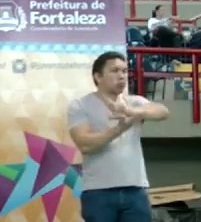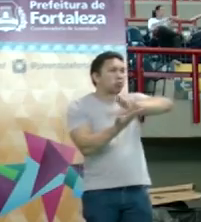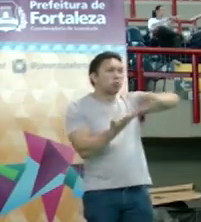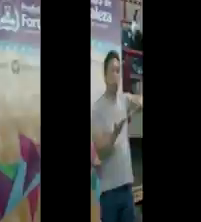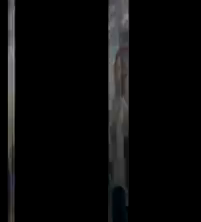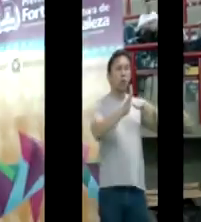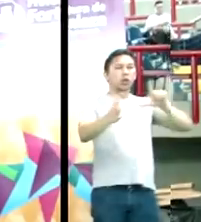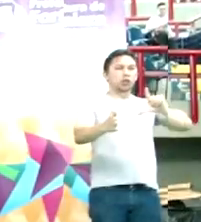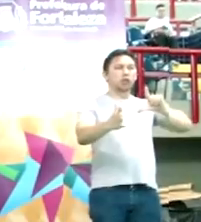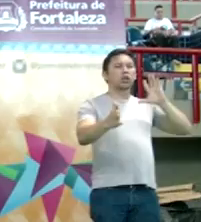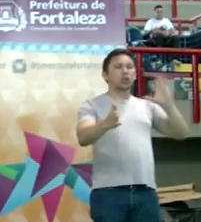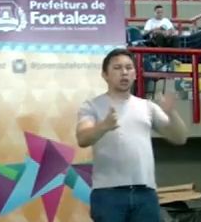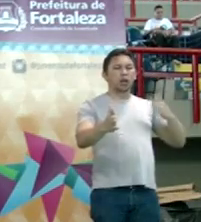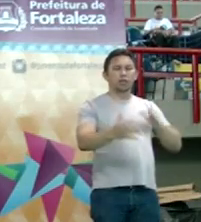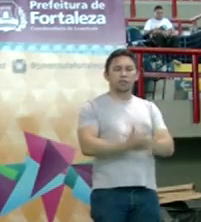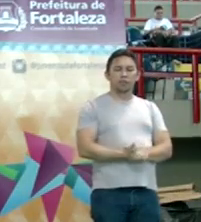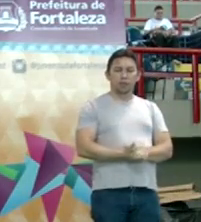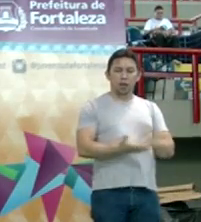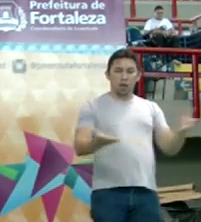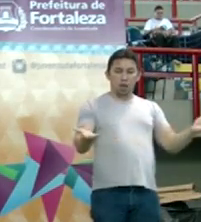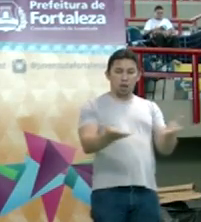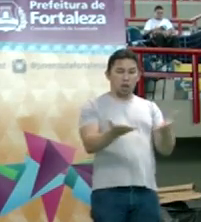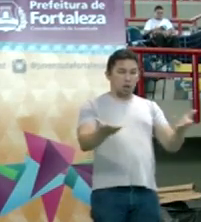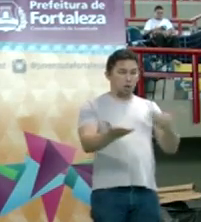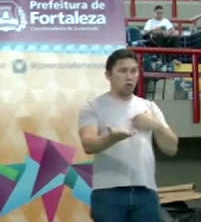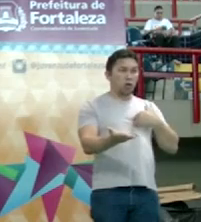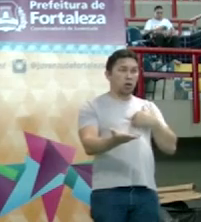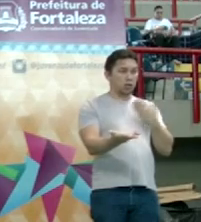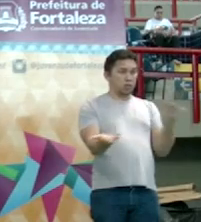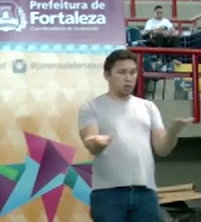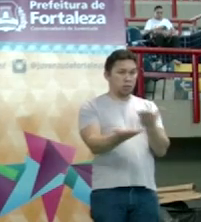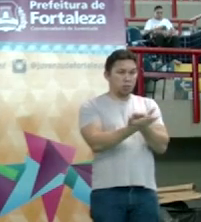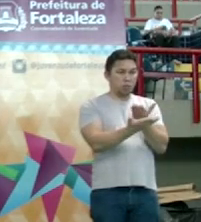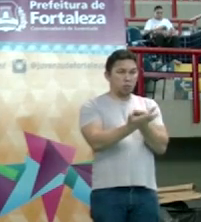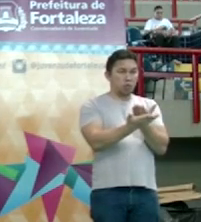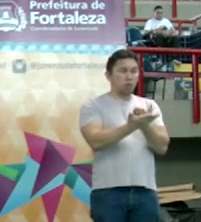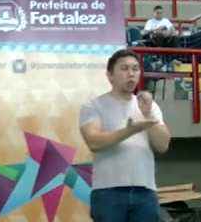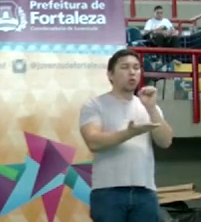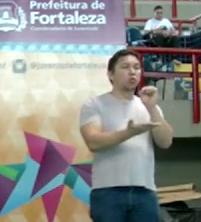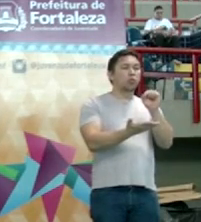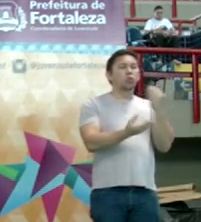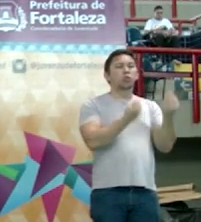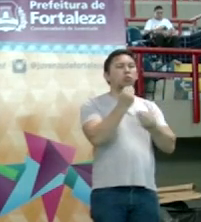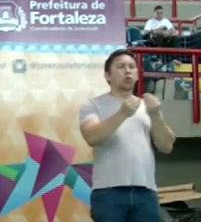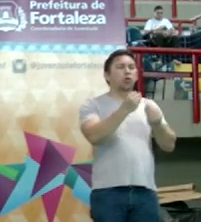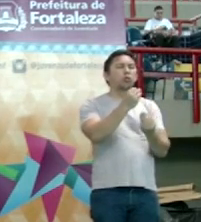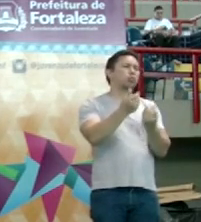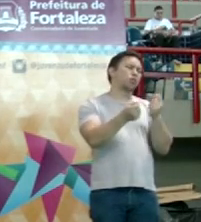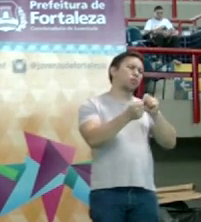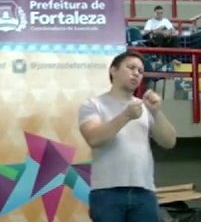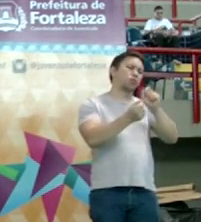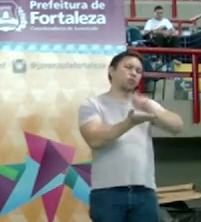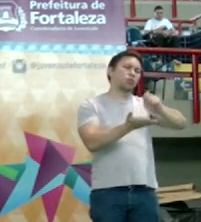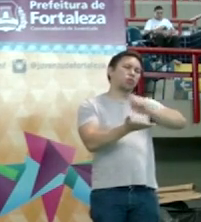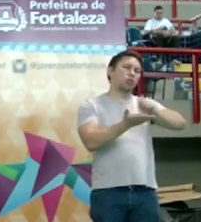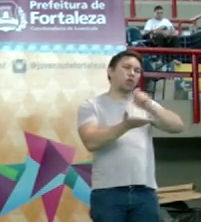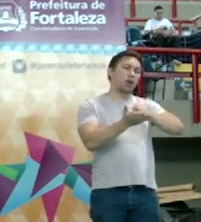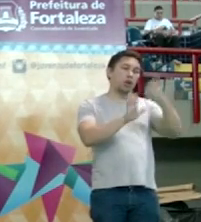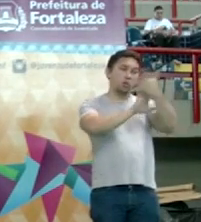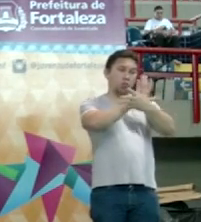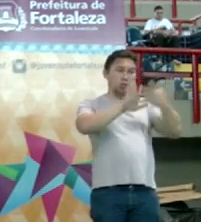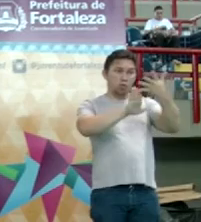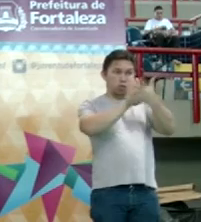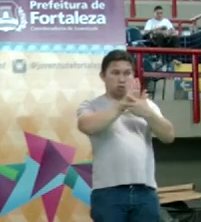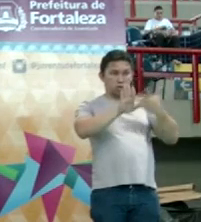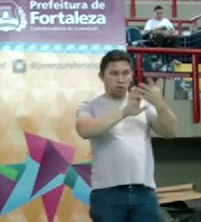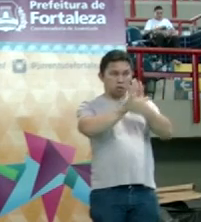da atualidade. Nós vamos estudar hoje apenas como fazer a